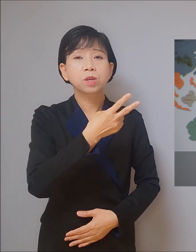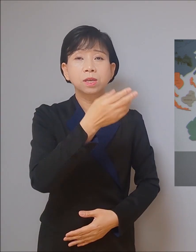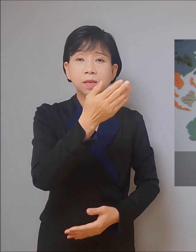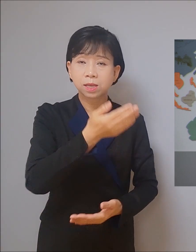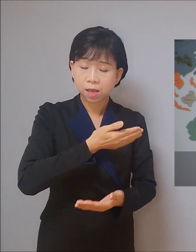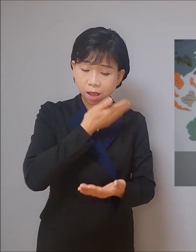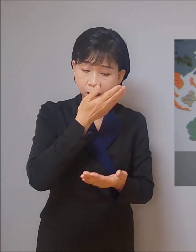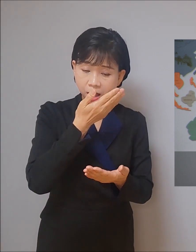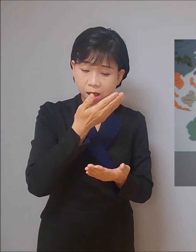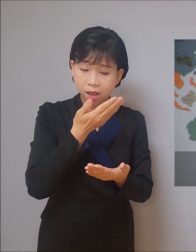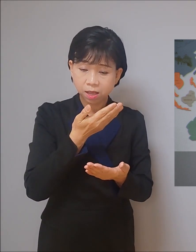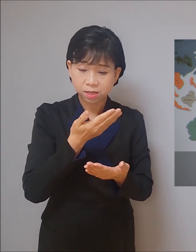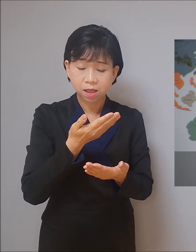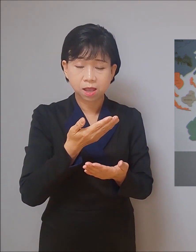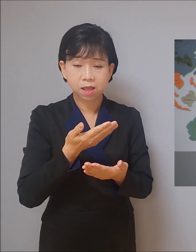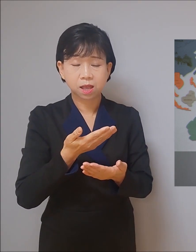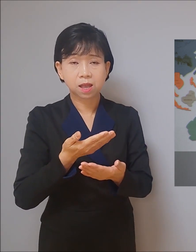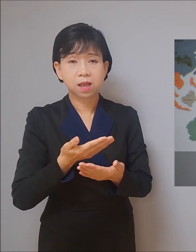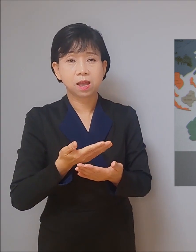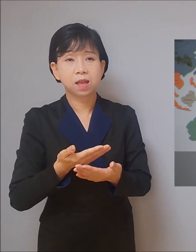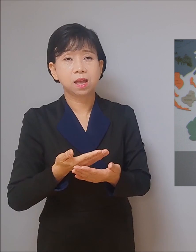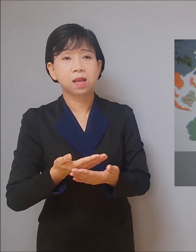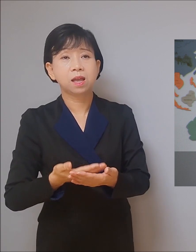귀하고 귀하 주